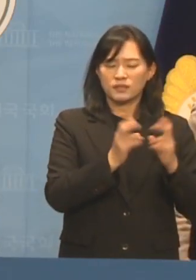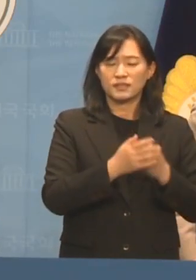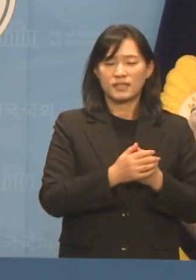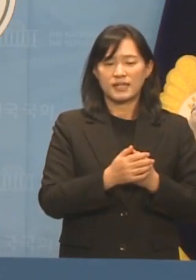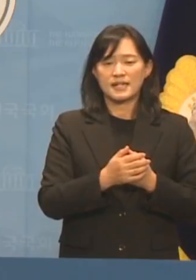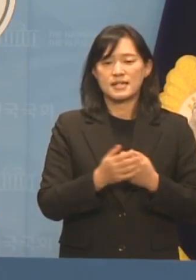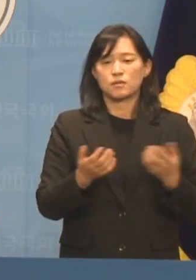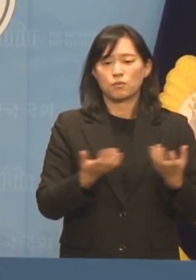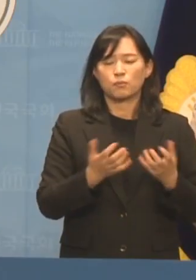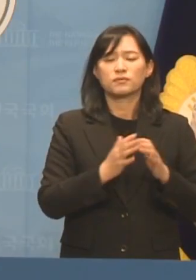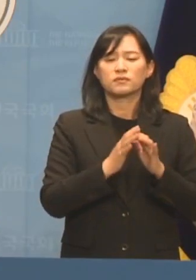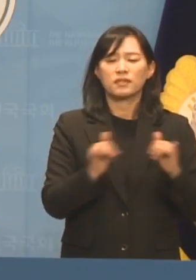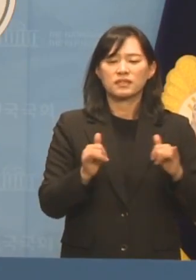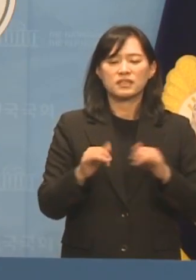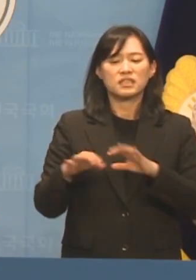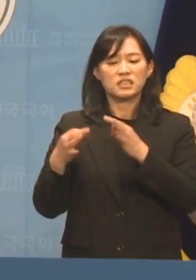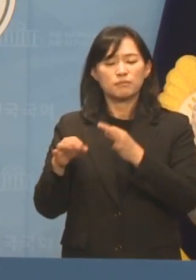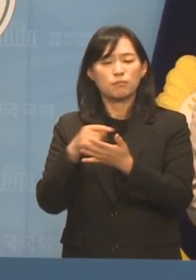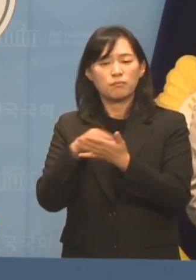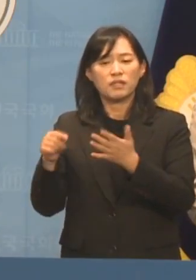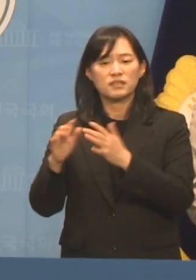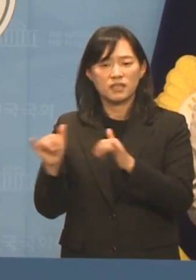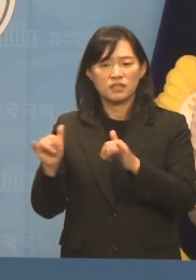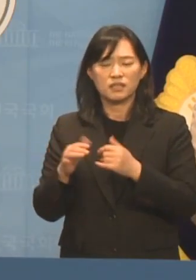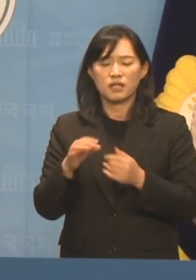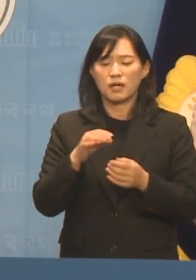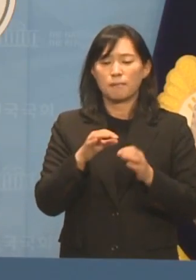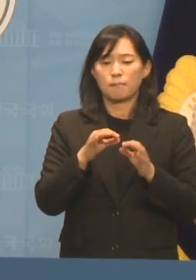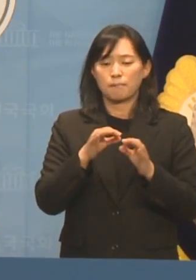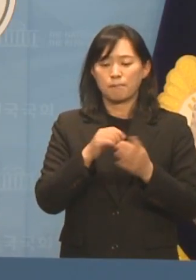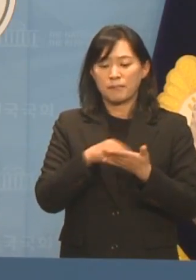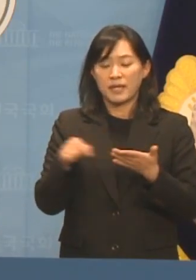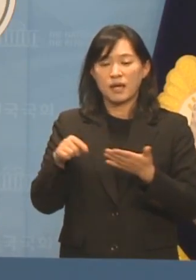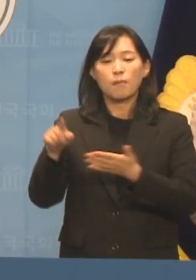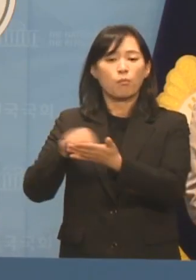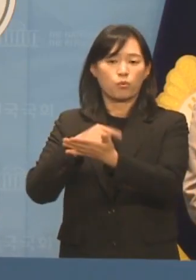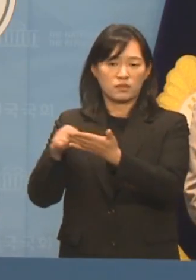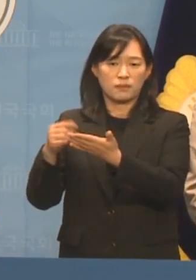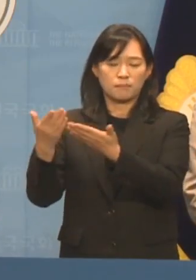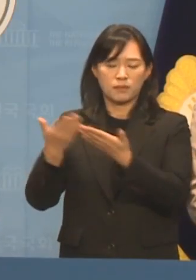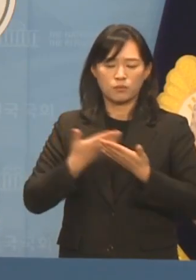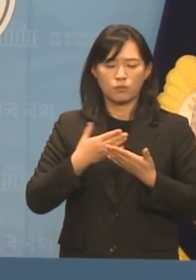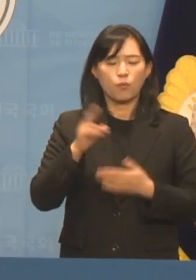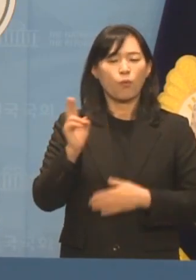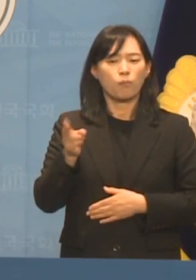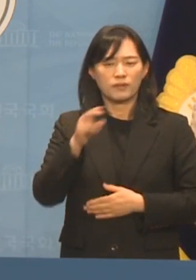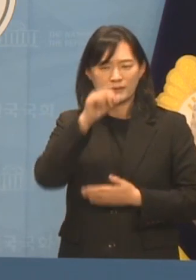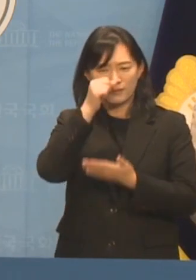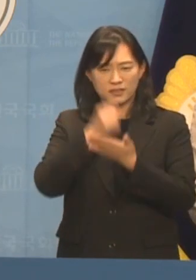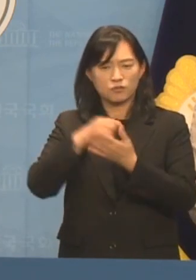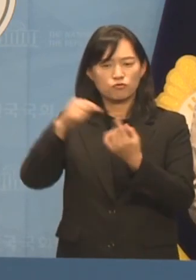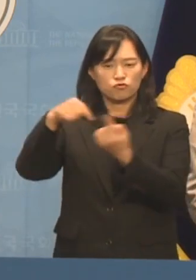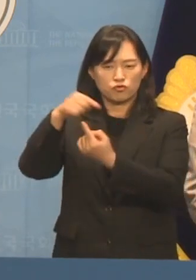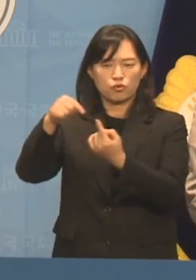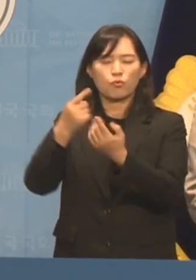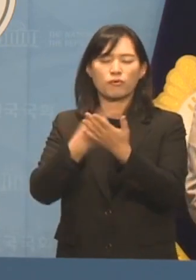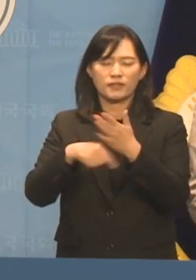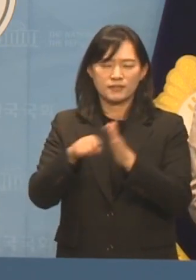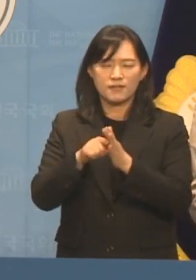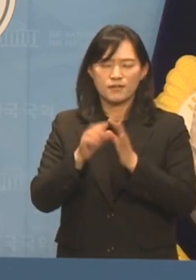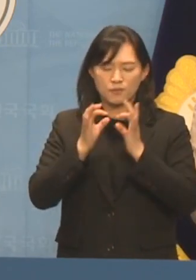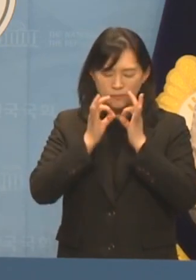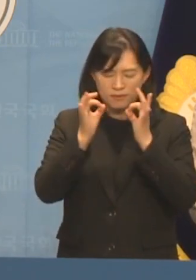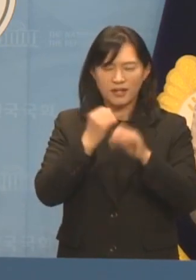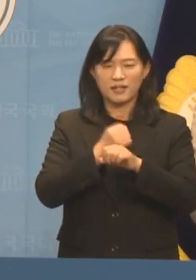그다음에 금융채권 피해자들 피해 구제를 받고 홈플러스가 정상적으로 운영될 수 있도록 만전을 기하도록